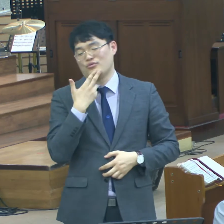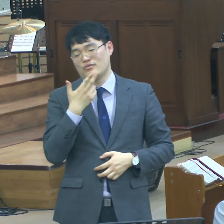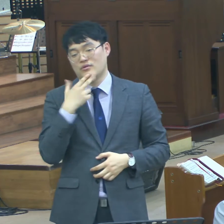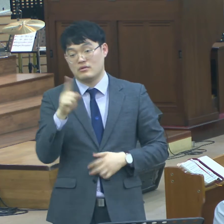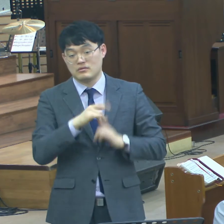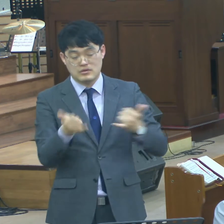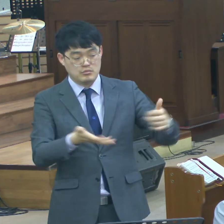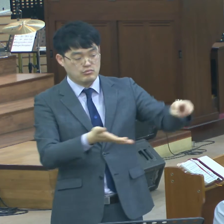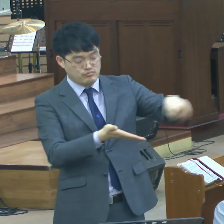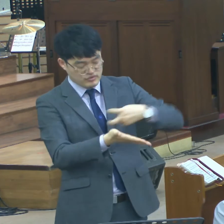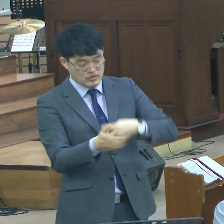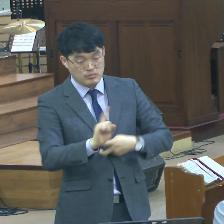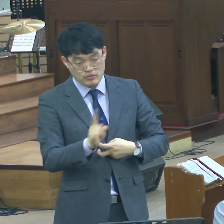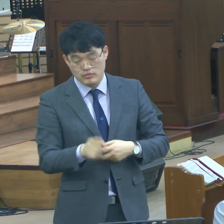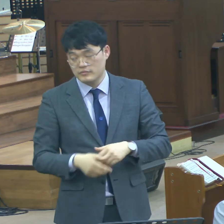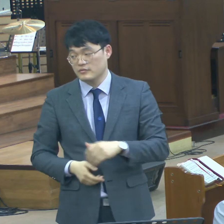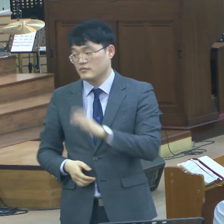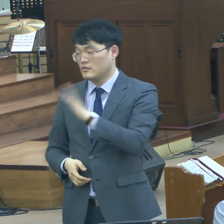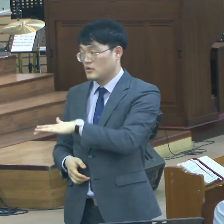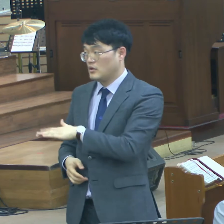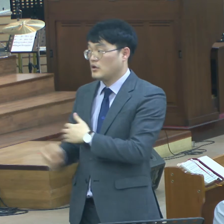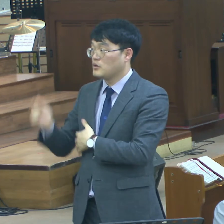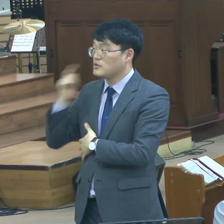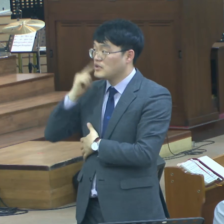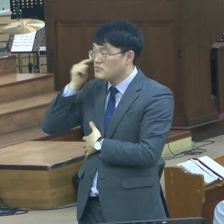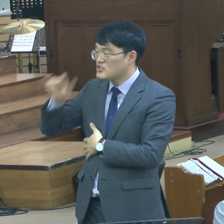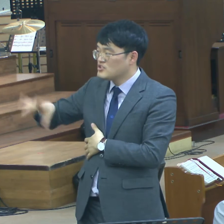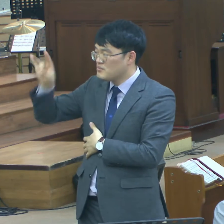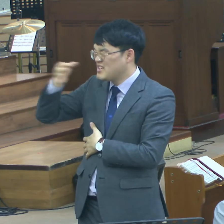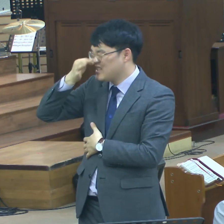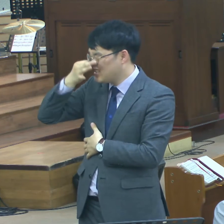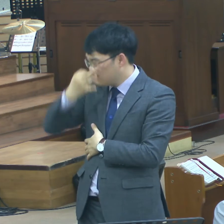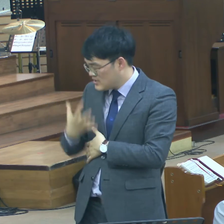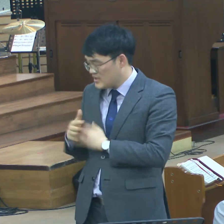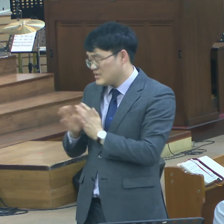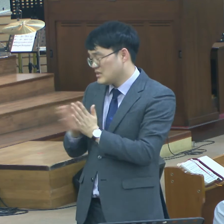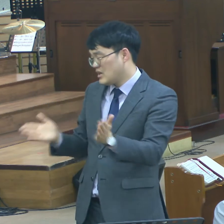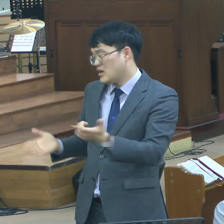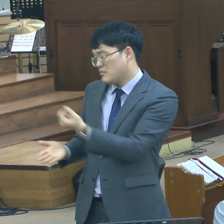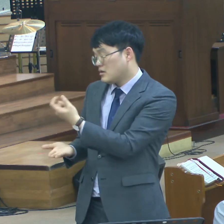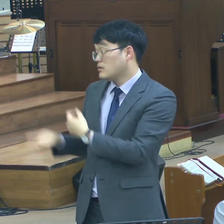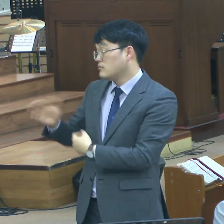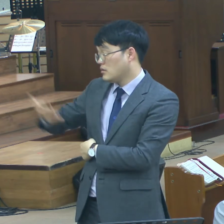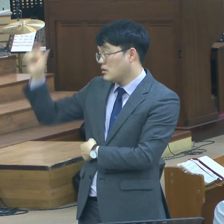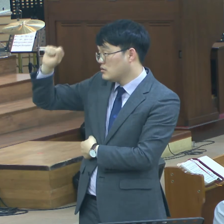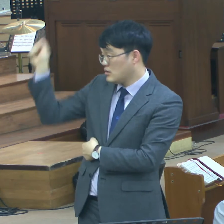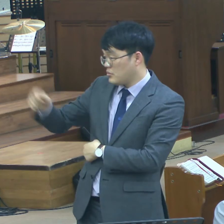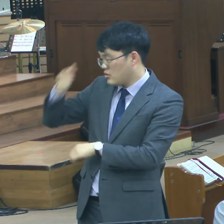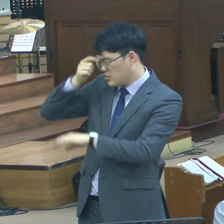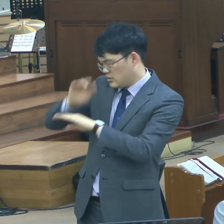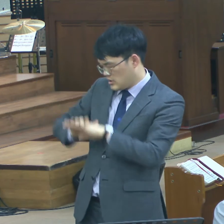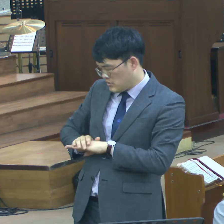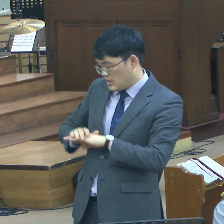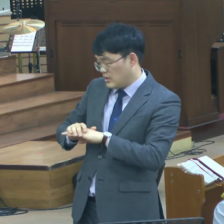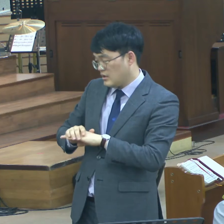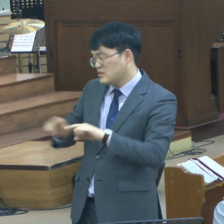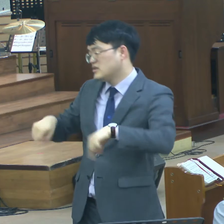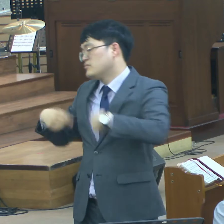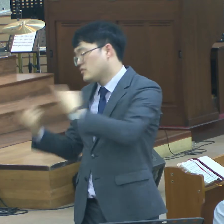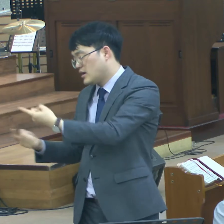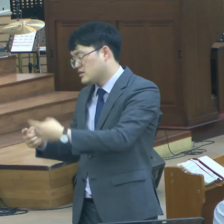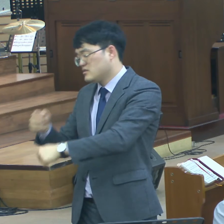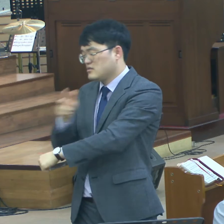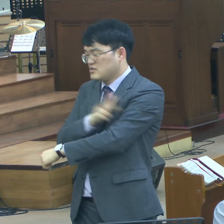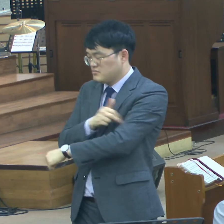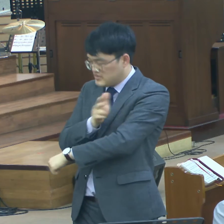어떤 분이 이런 문자를 주셨어요. 참 처음에는 힘들게 시작했는데 새벽 기도하는 재직되게